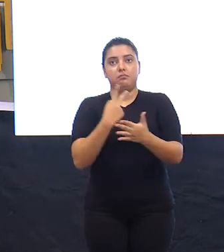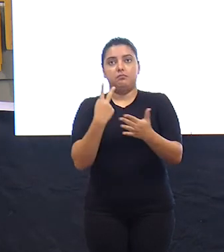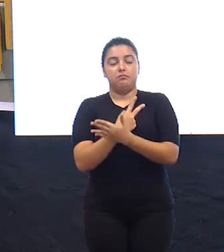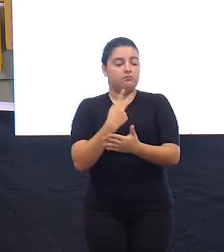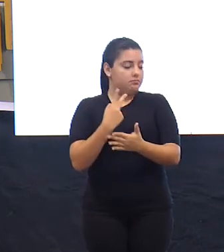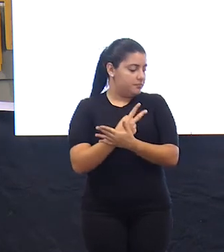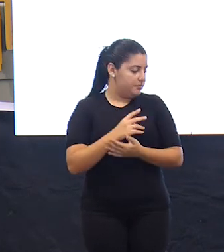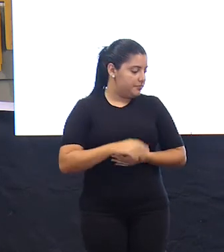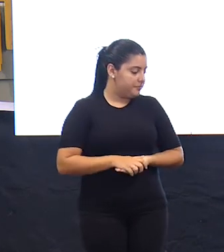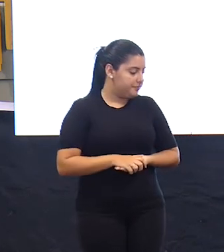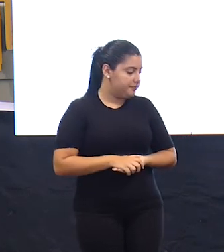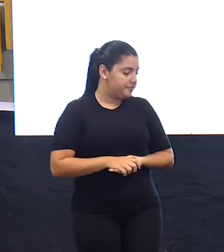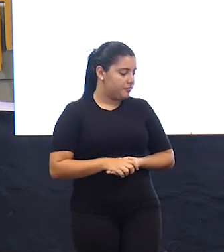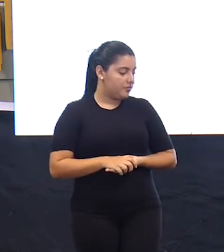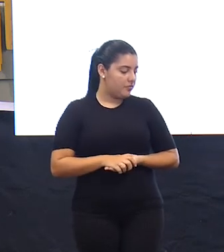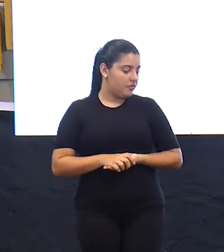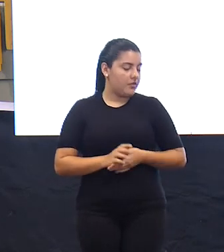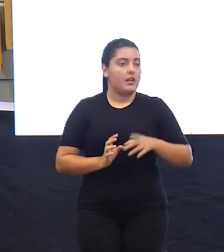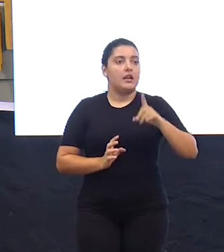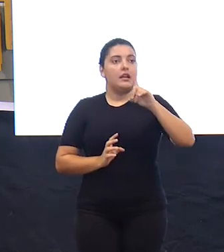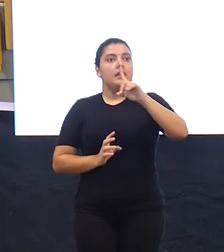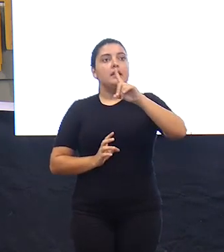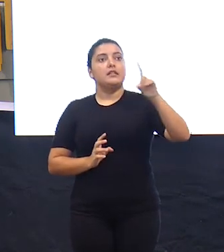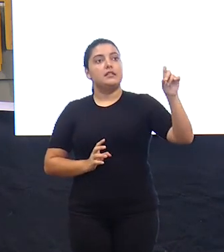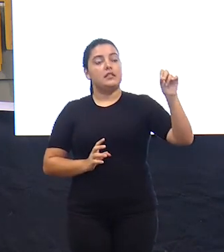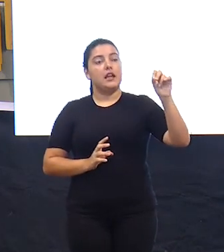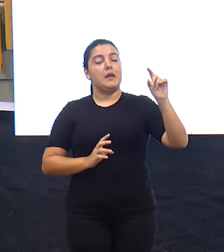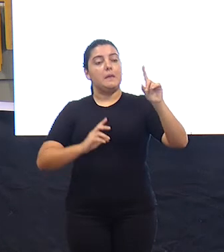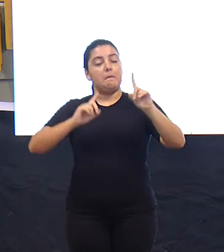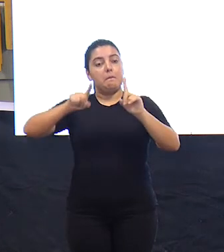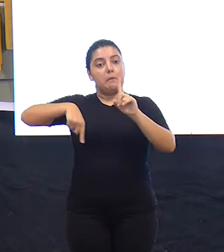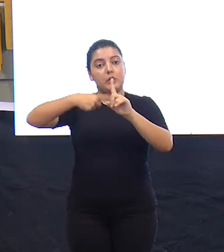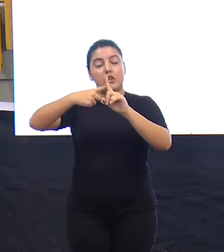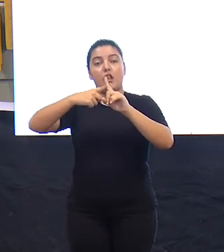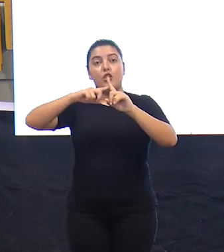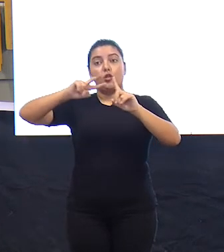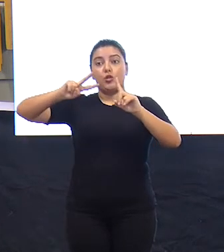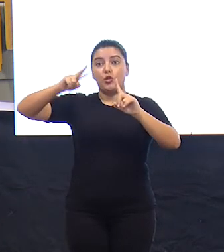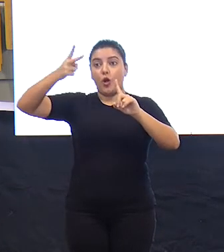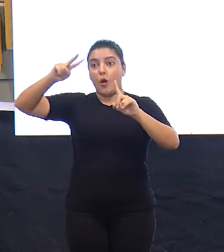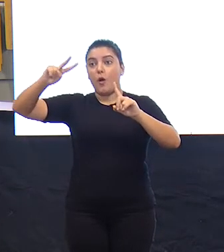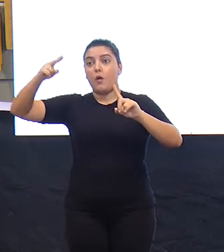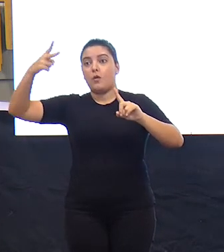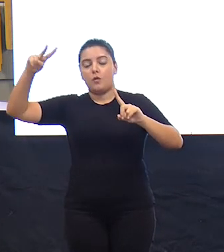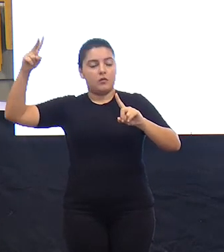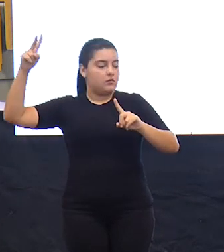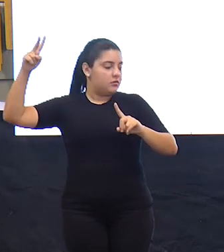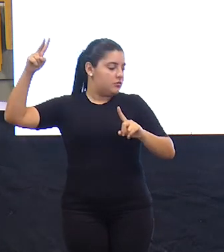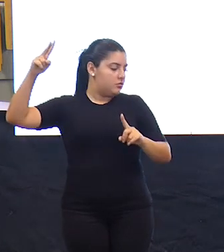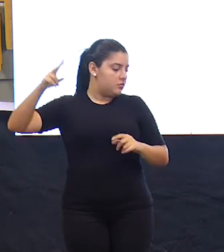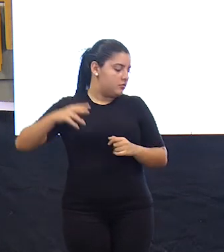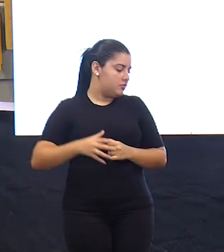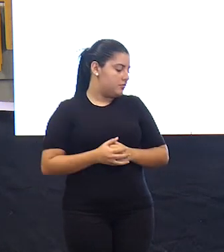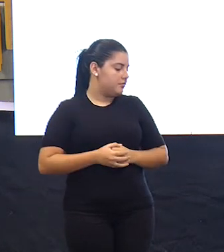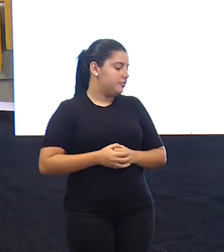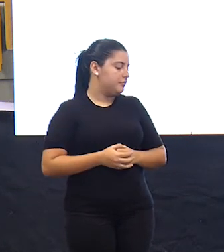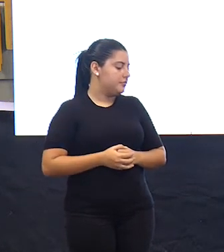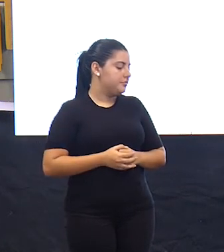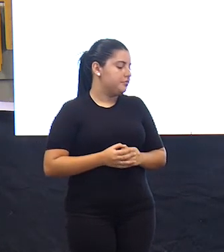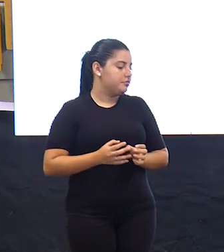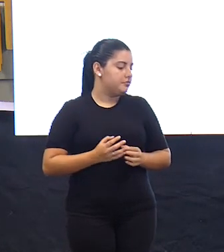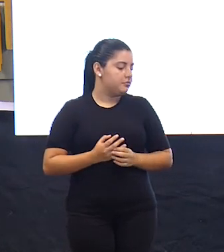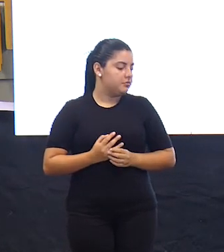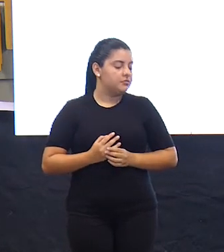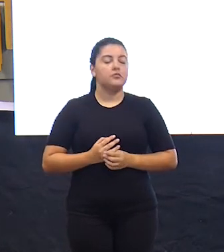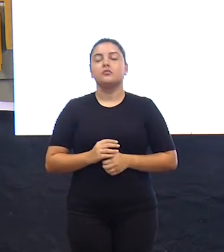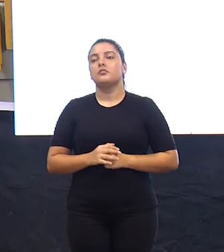quê? 100%, 100%, 100%, ele dobra, dobra, dobra. Então ele octuplica. E se